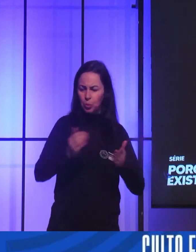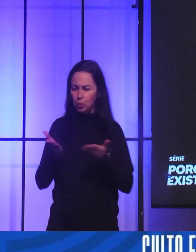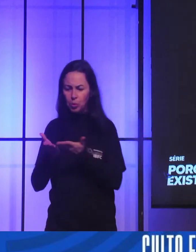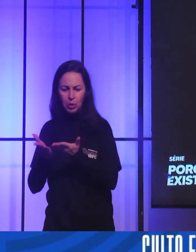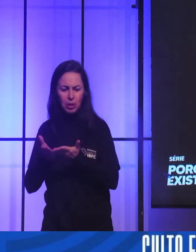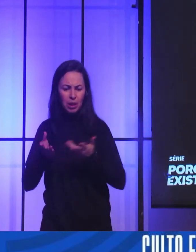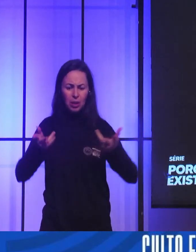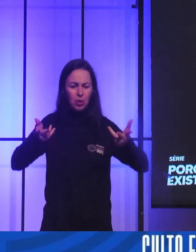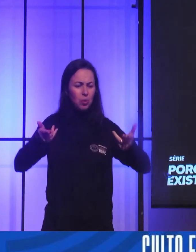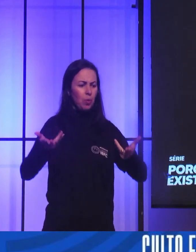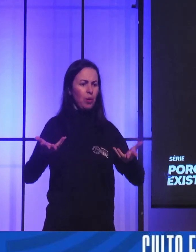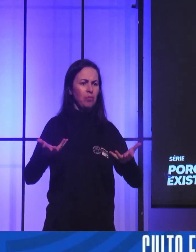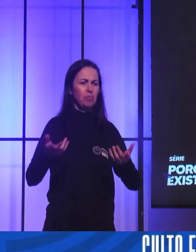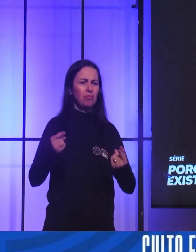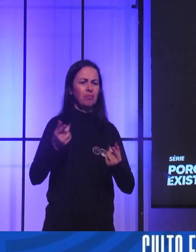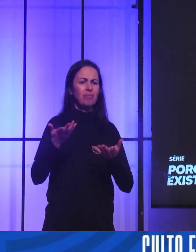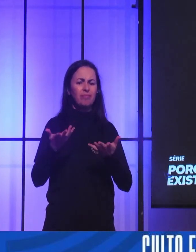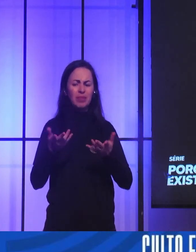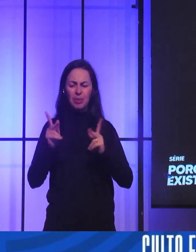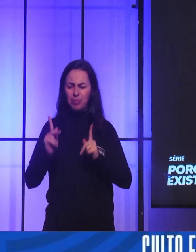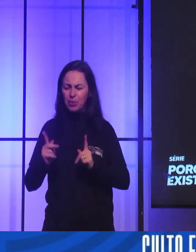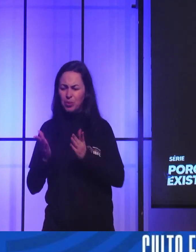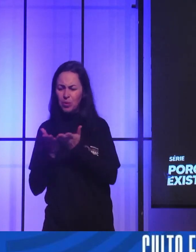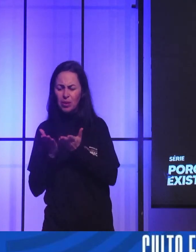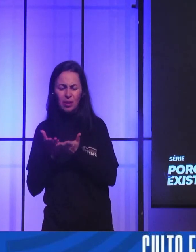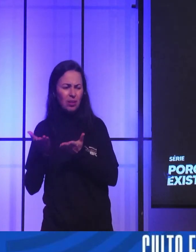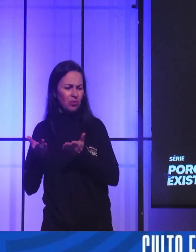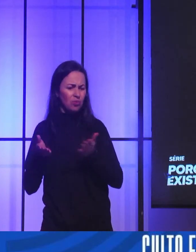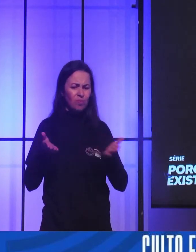estava ali na festa de alguém que se diz cristão.